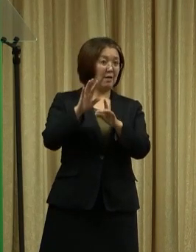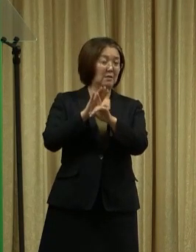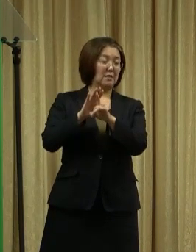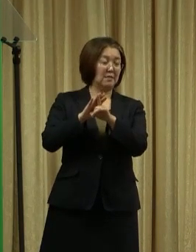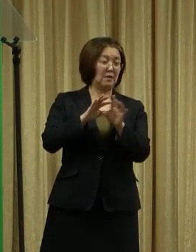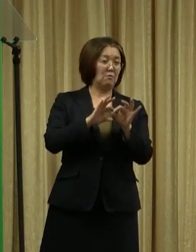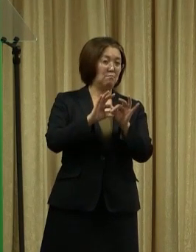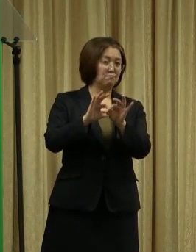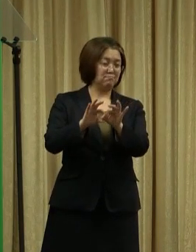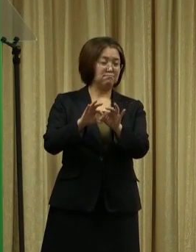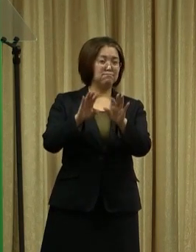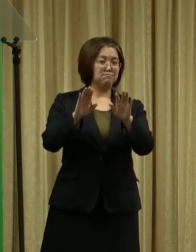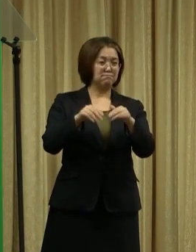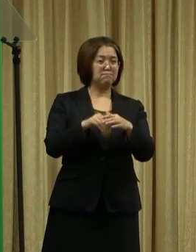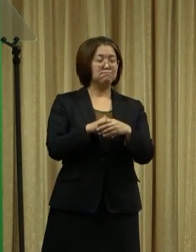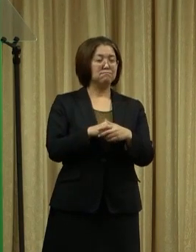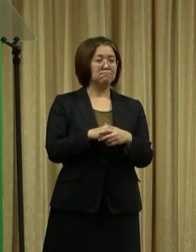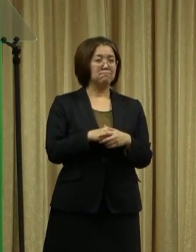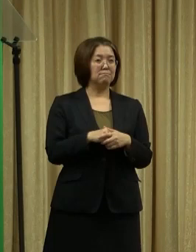を続けてきました。また、